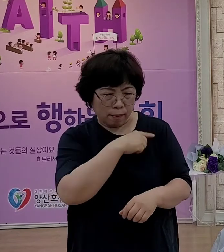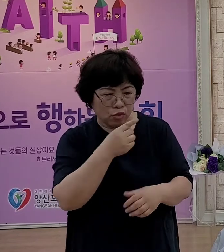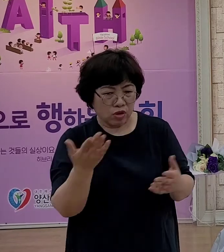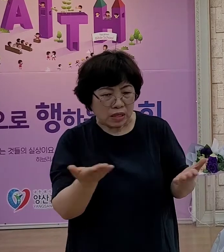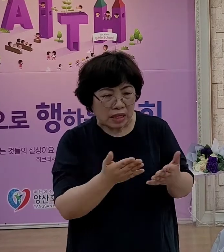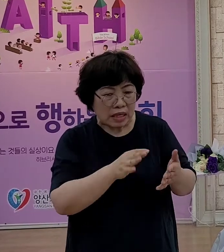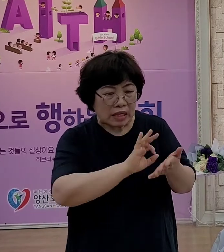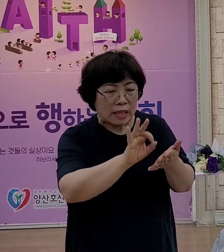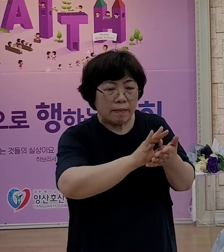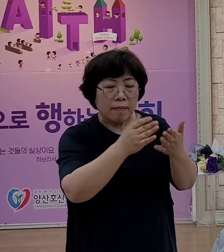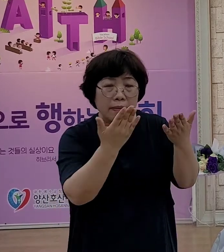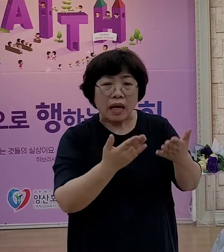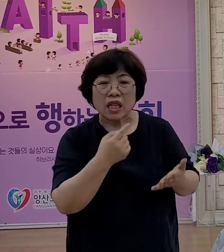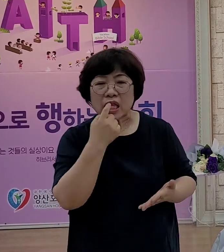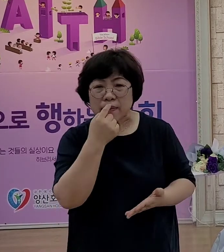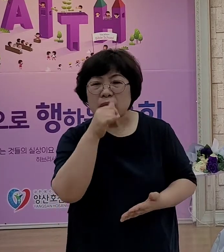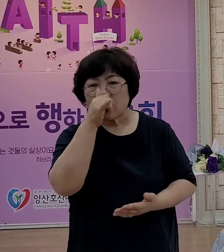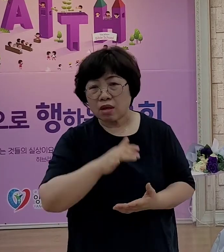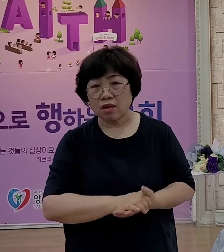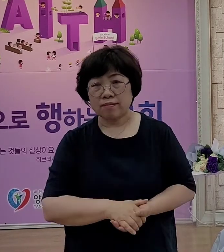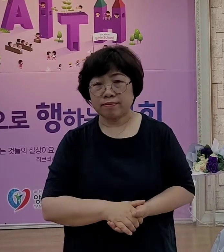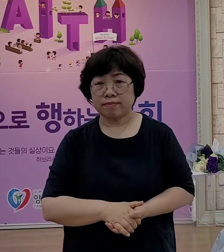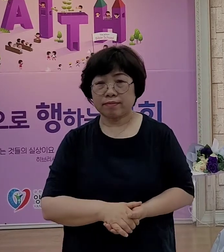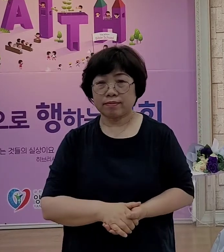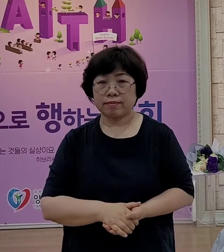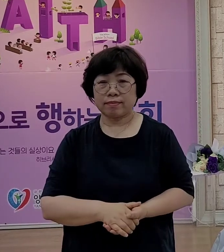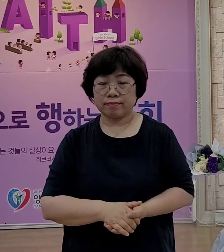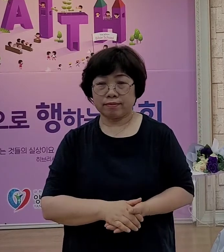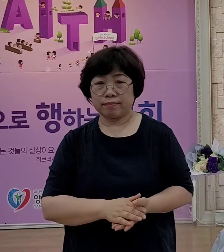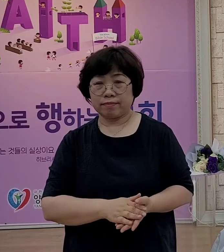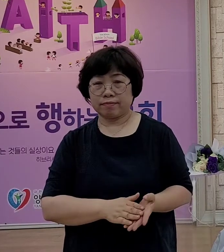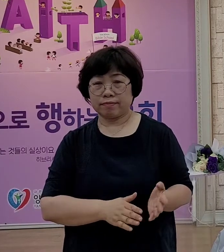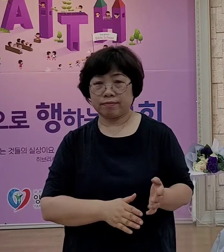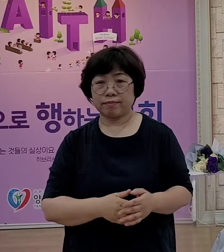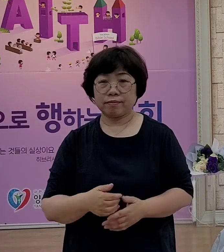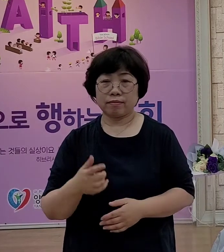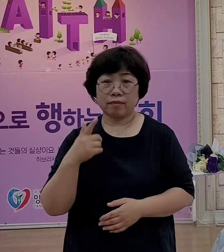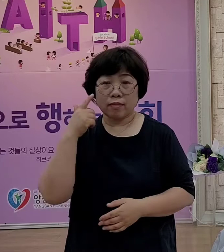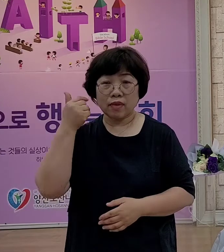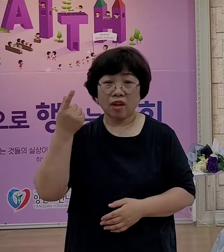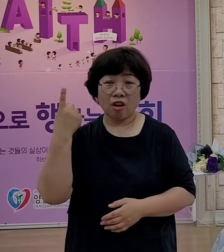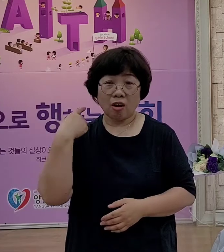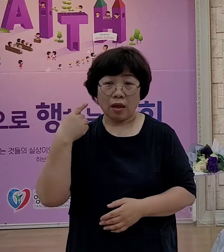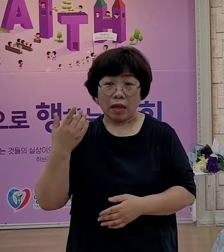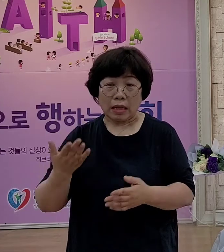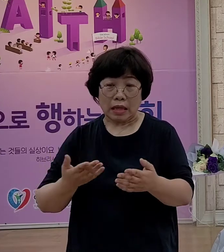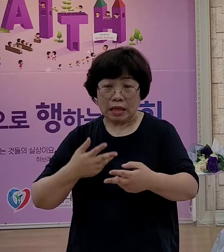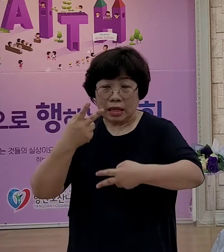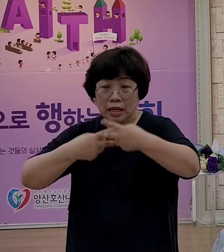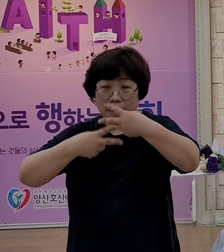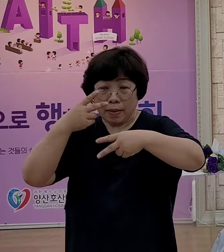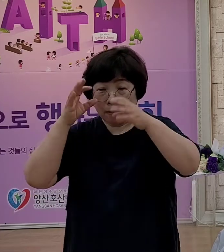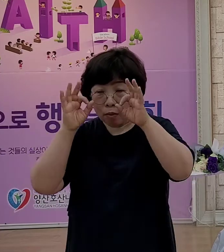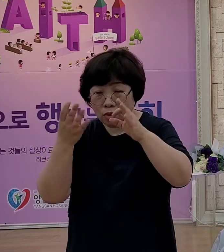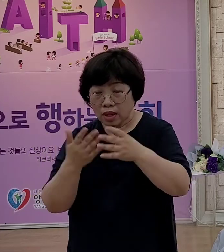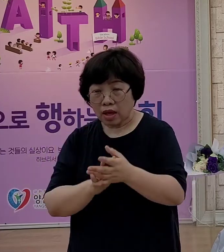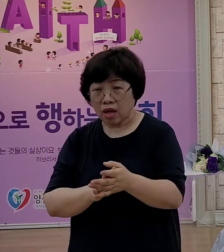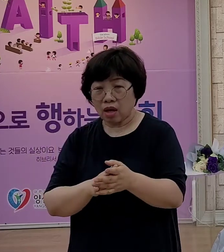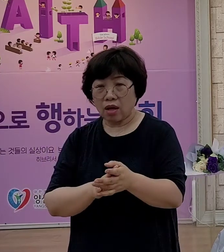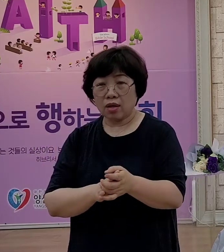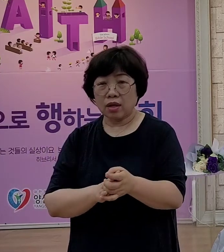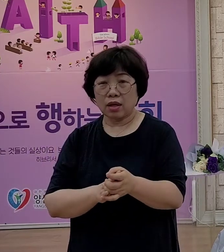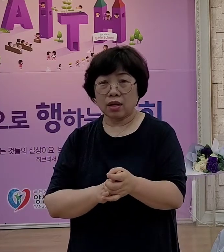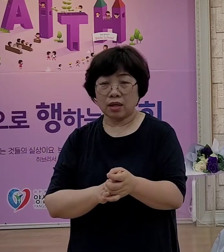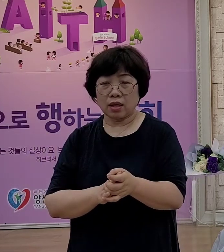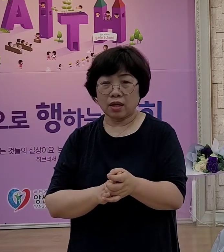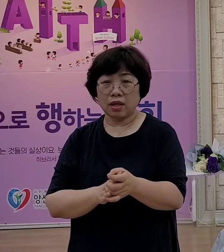쓰임받지만, 제가 어제 어떤 드라마를 보는데 어떤 사람이 그래요. 누가 어느